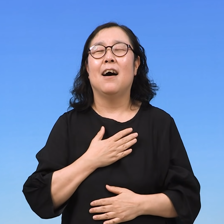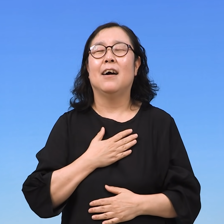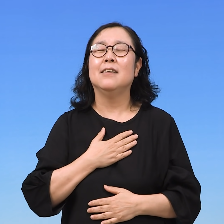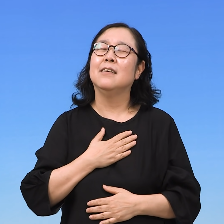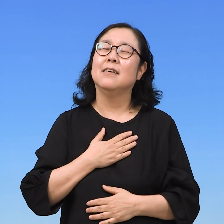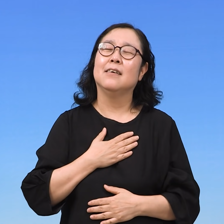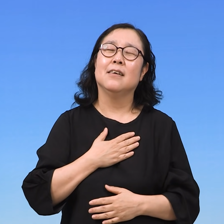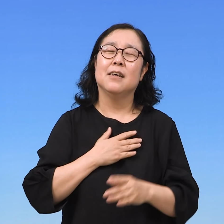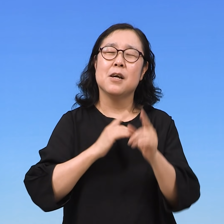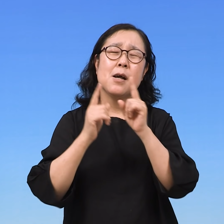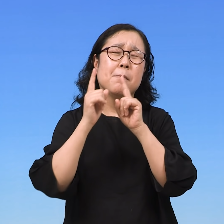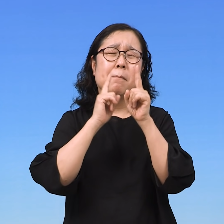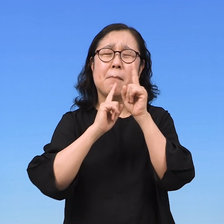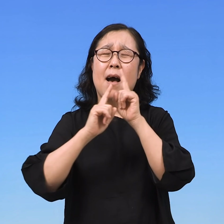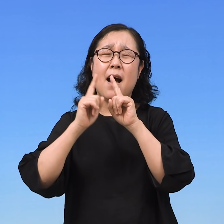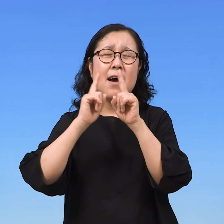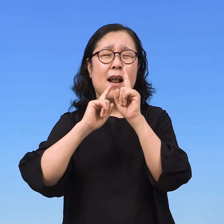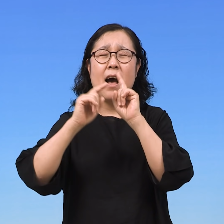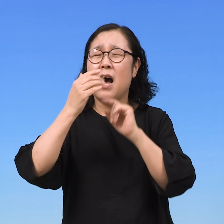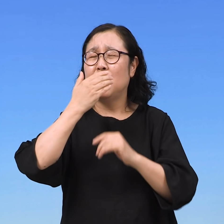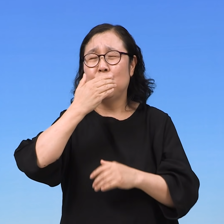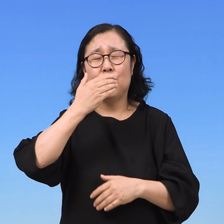나는 말할 수 없네.